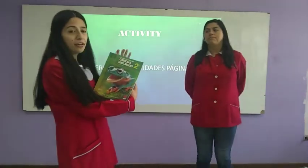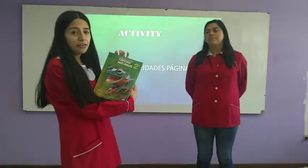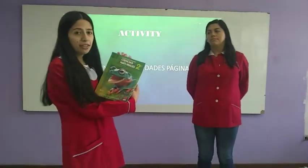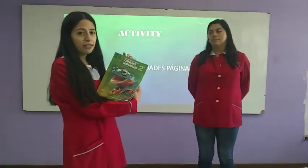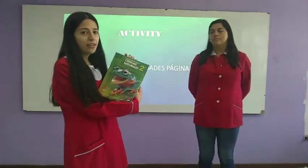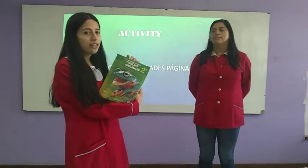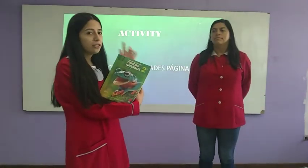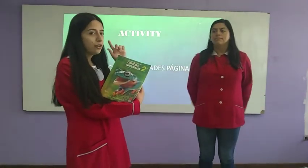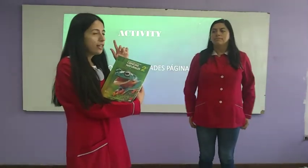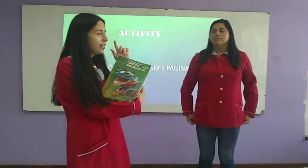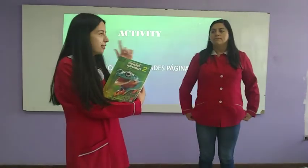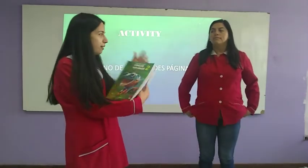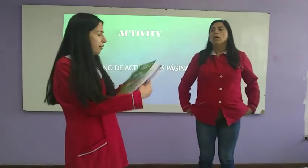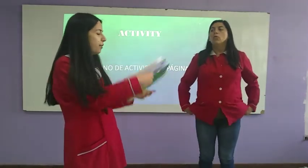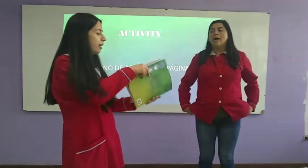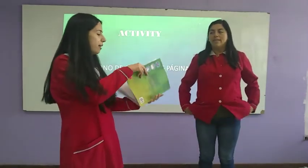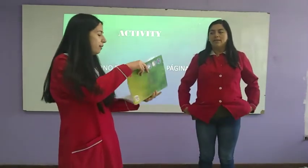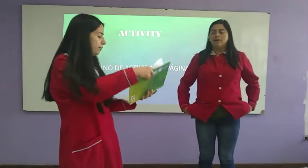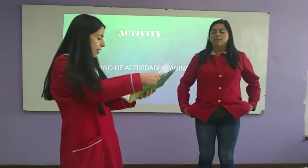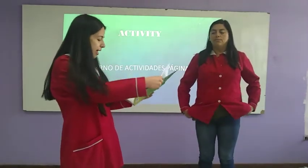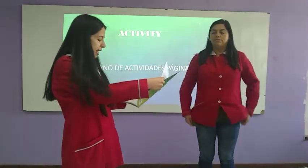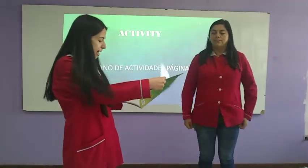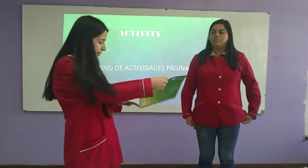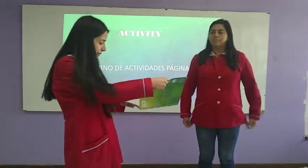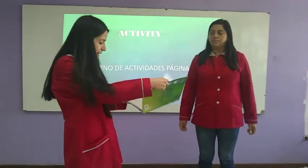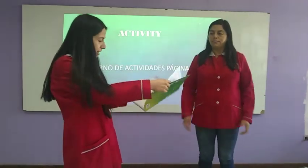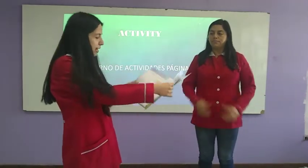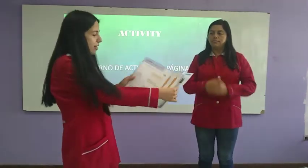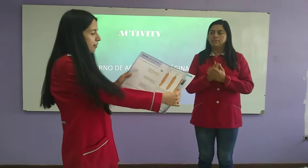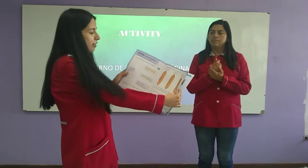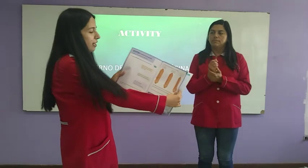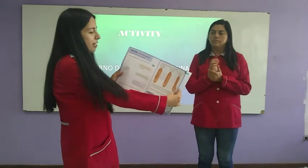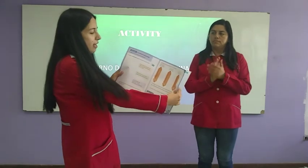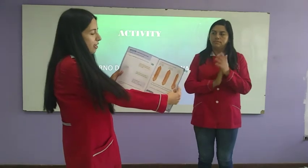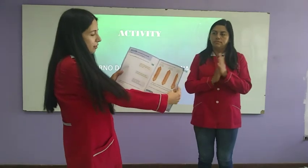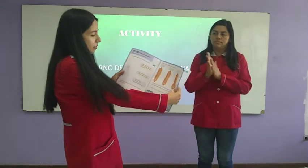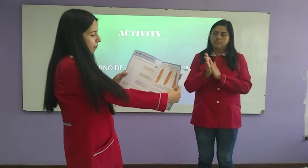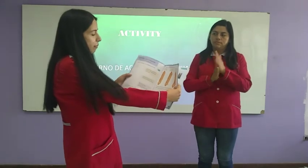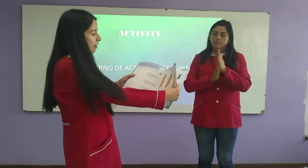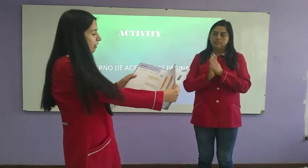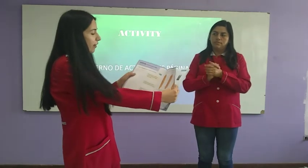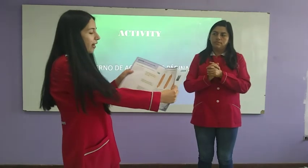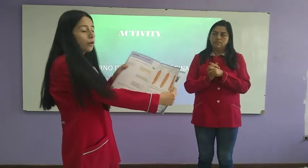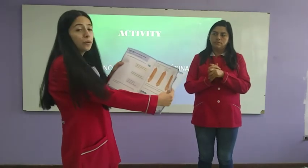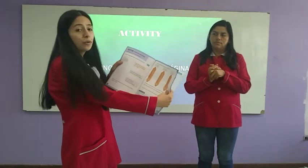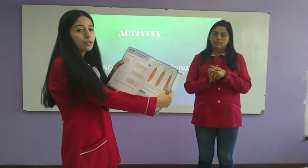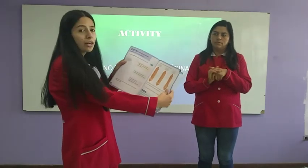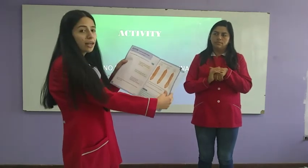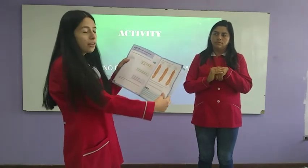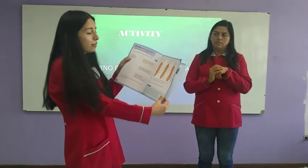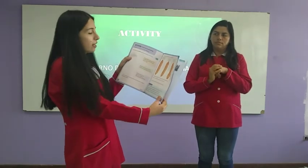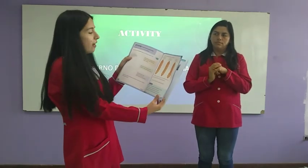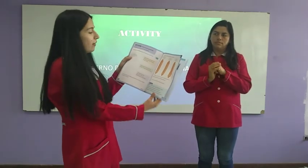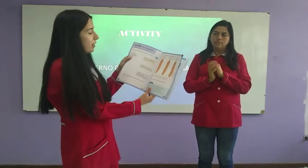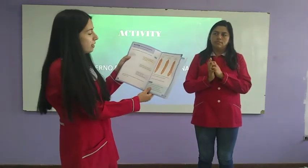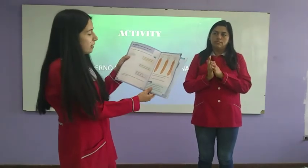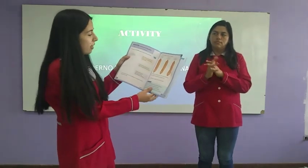de actividades, no en el texto, en el cuaderno, en la página 88. Vamos a trabajar con unos recortables que